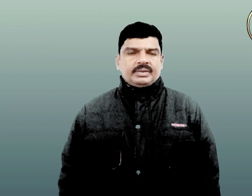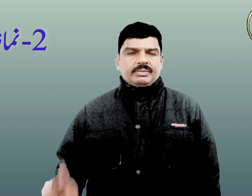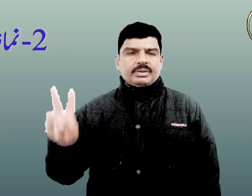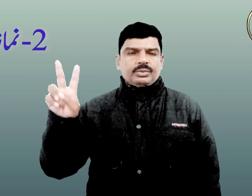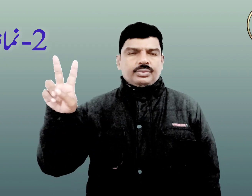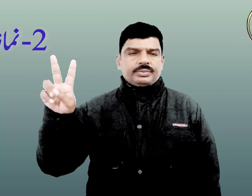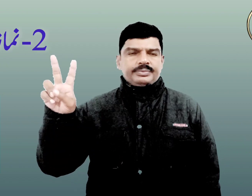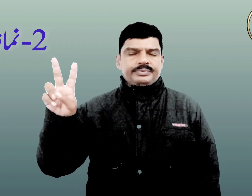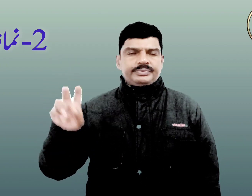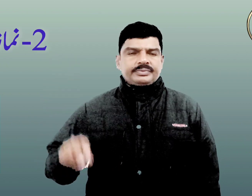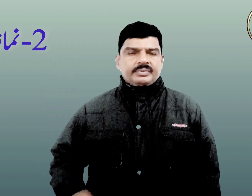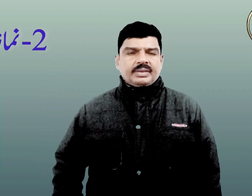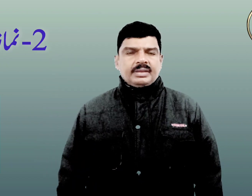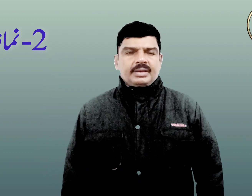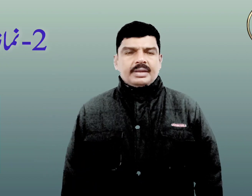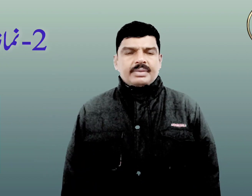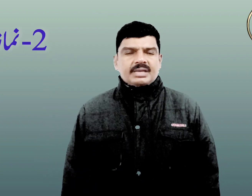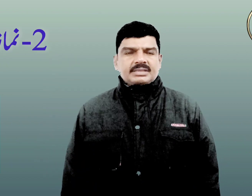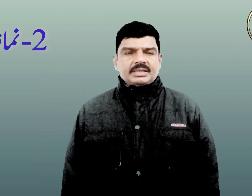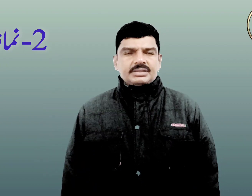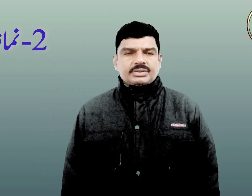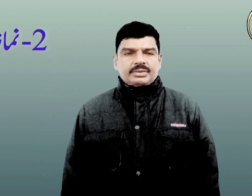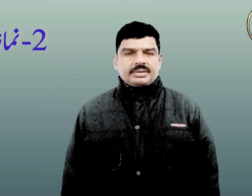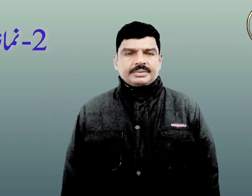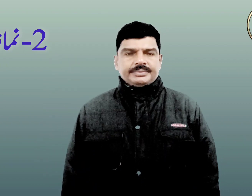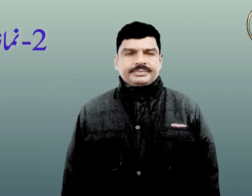नंबर 2, नमाज ज़ोहर,